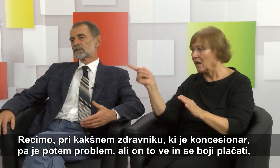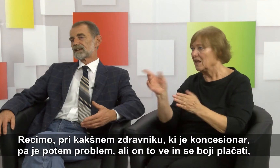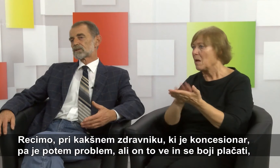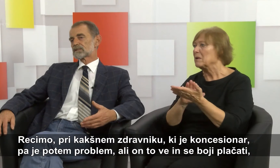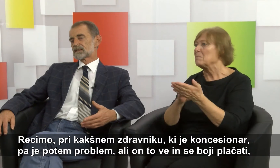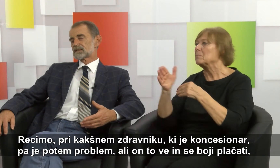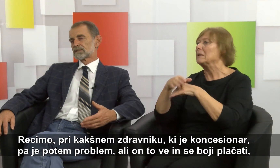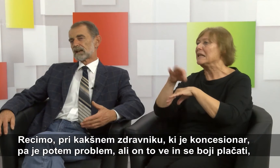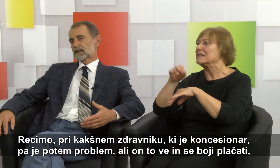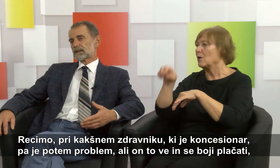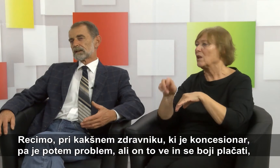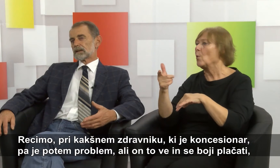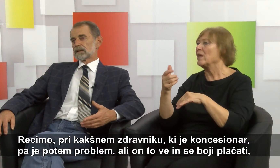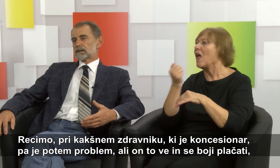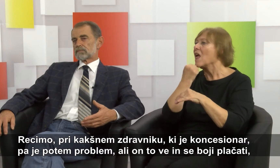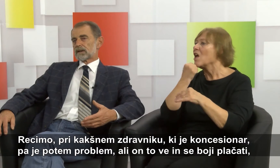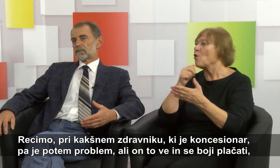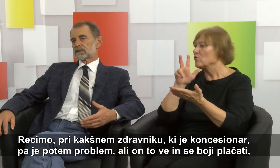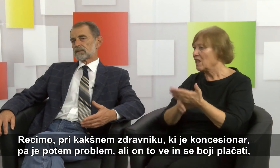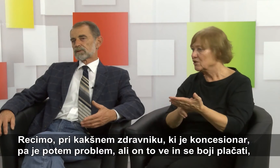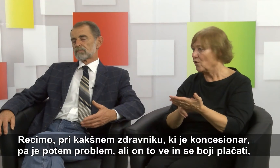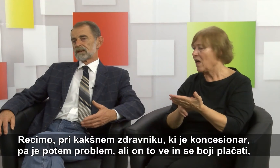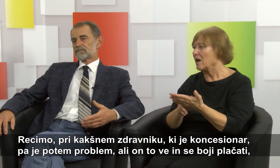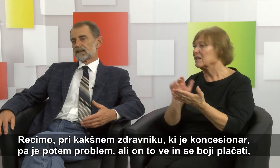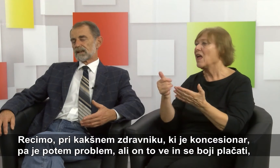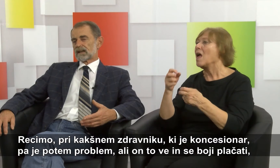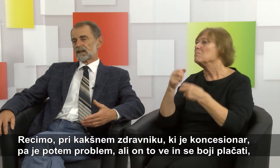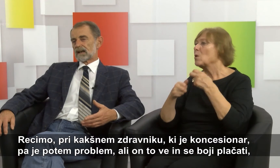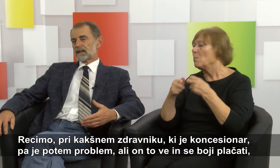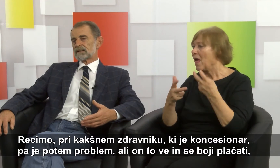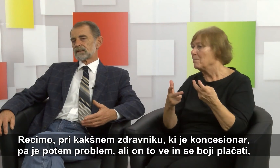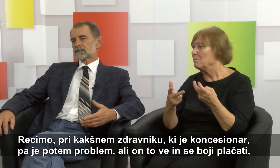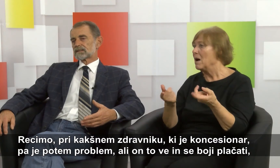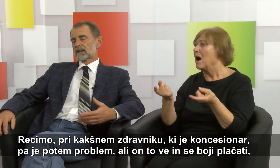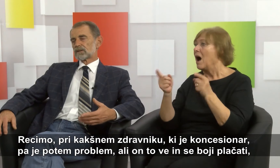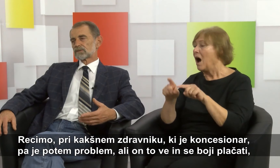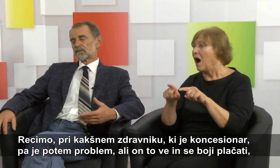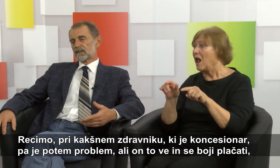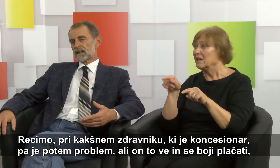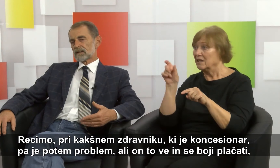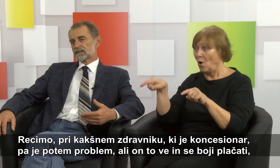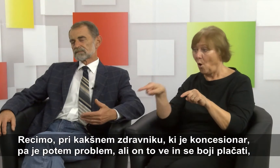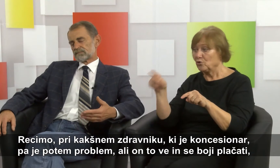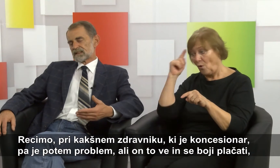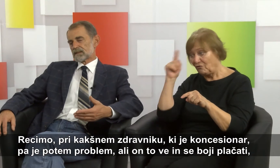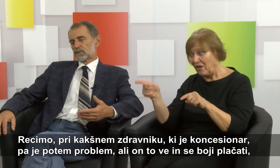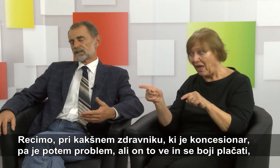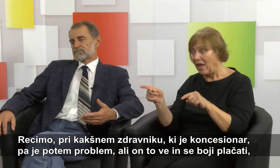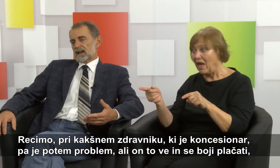je koncesionar, pa je potem problem, ali on to ve in se boji